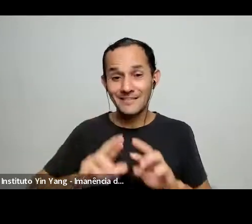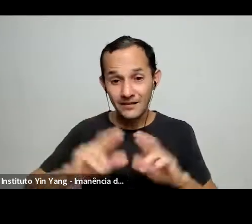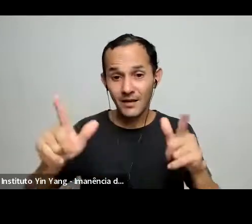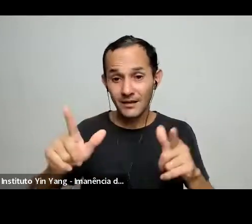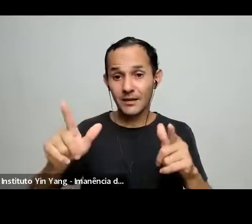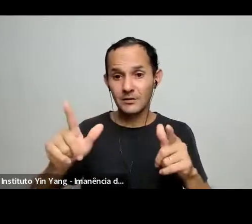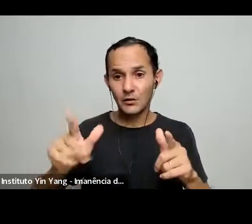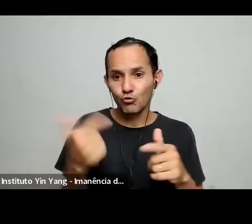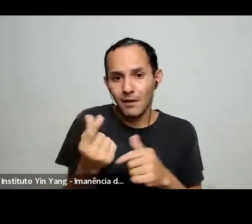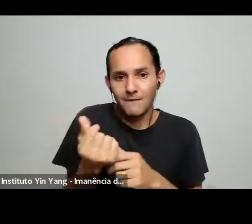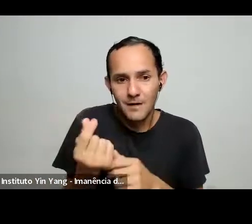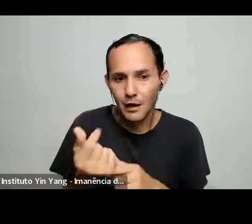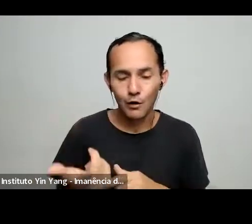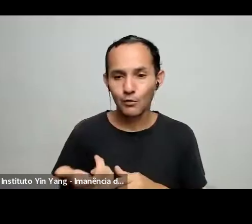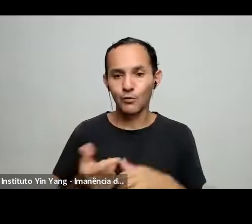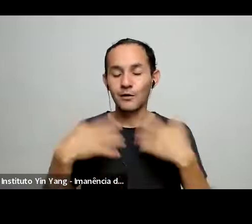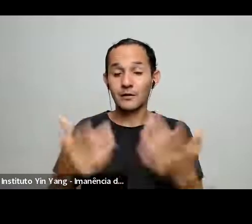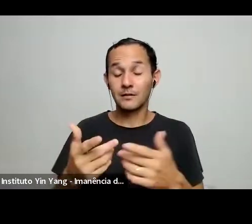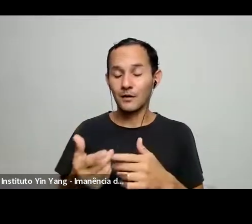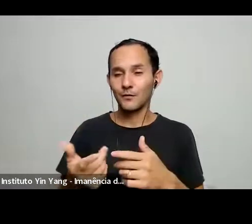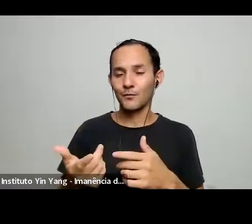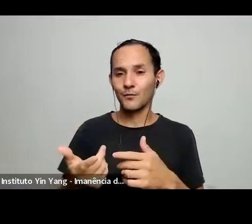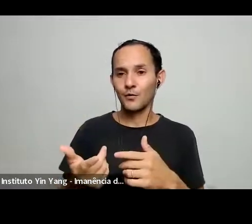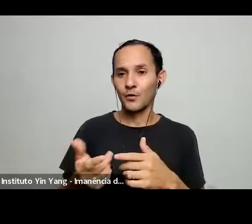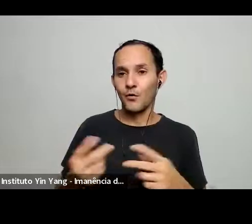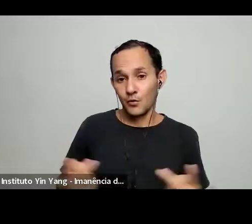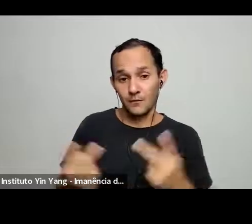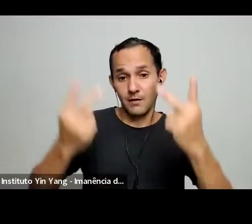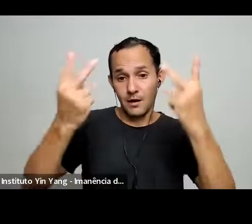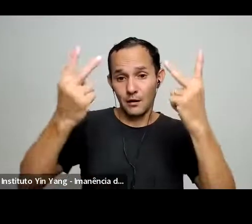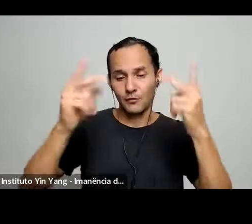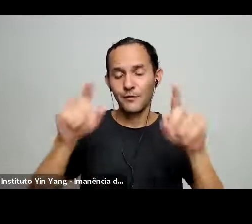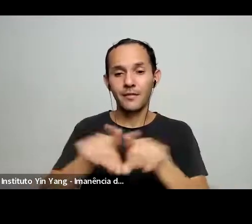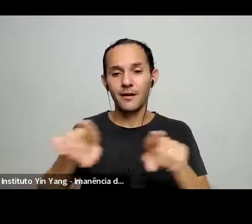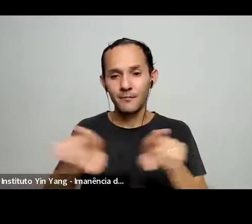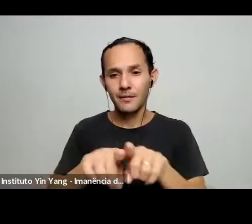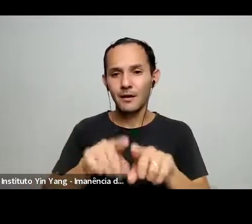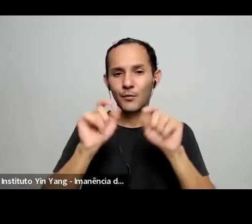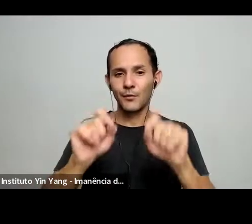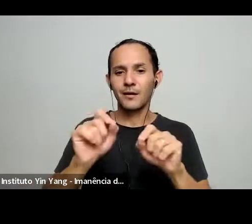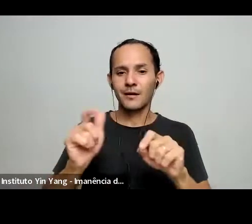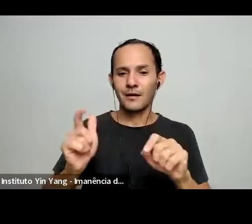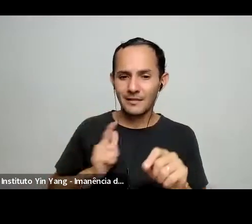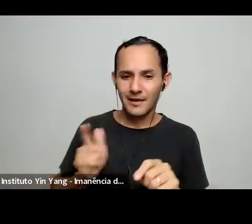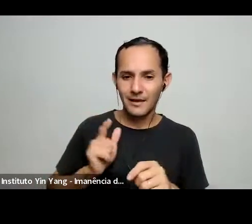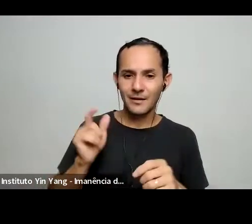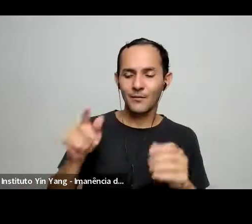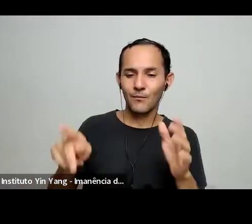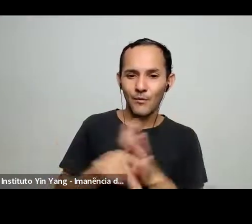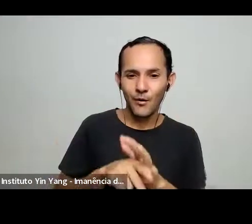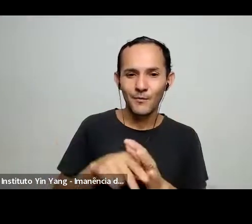não tem preço. Então, dentro dos valores que nós temos aqui, dentro dos valores que são colocados pela própria Bireme,